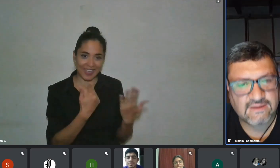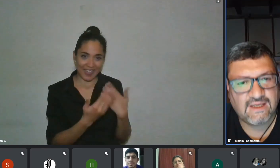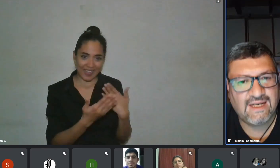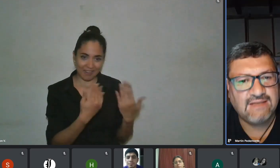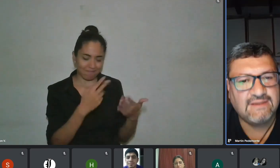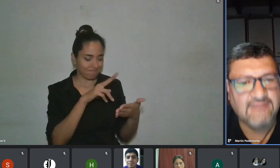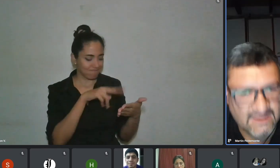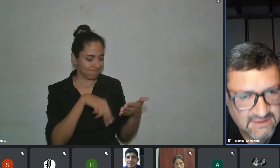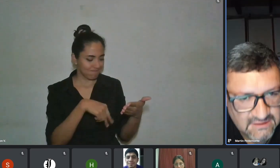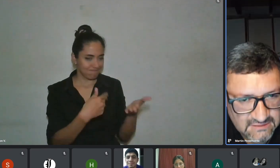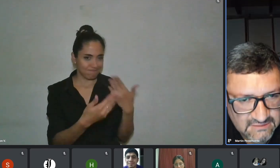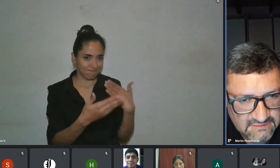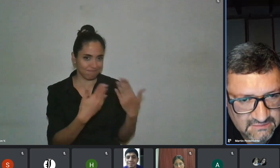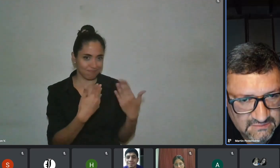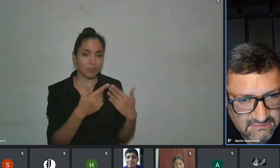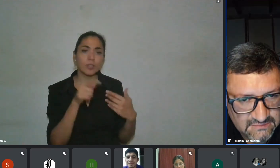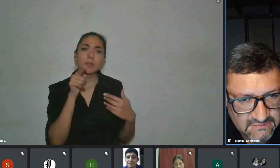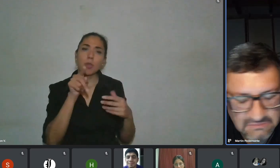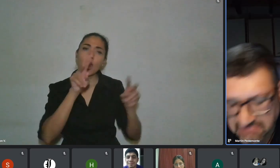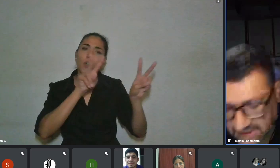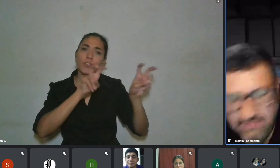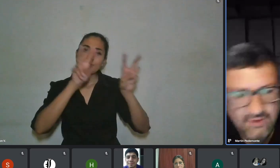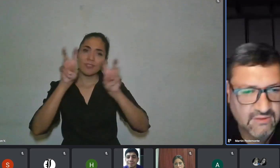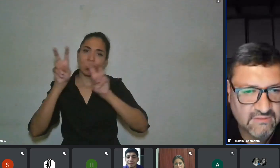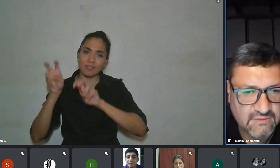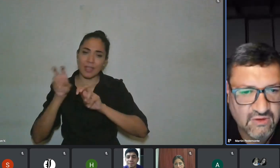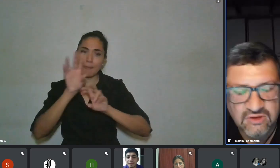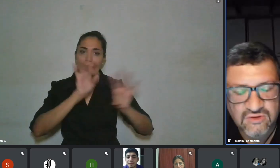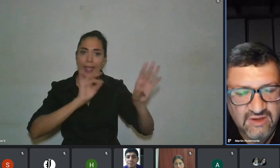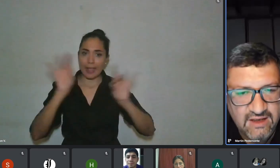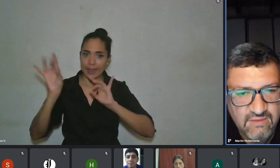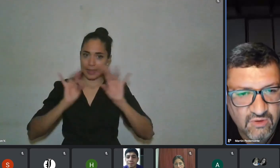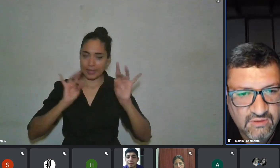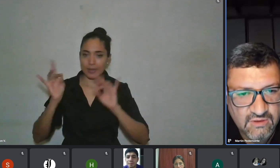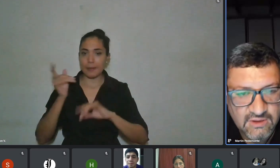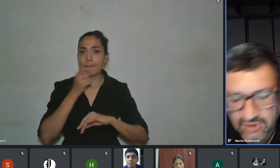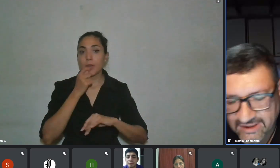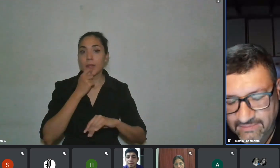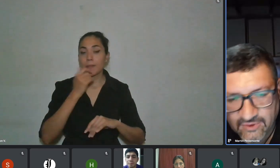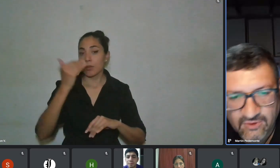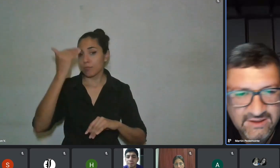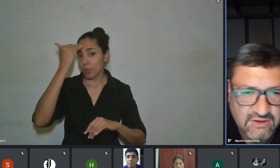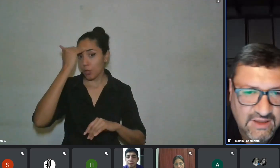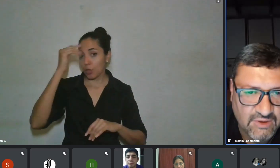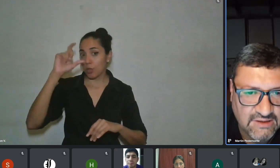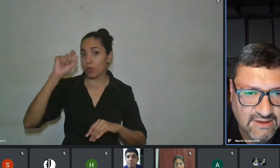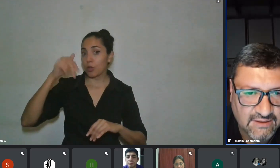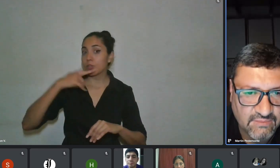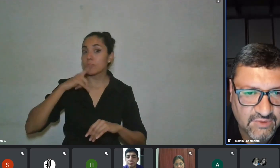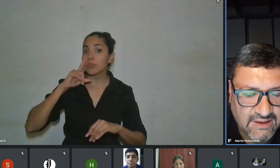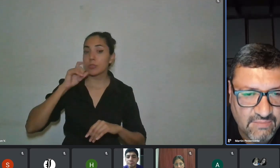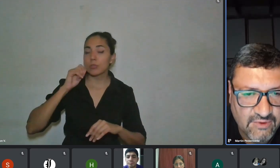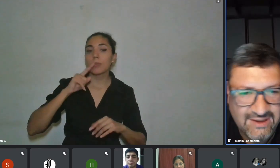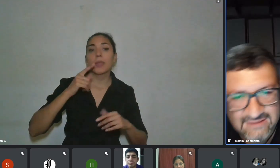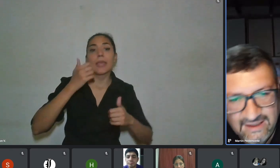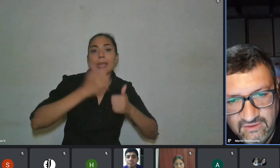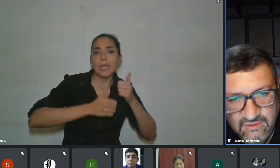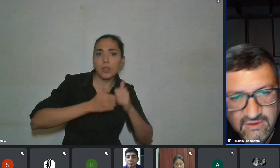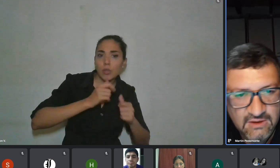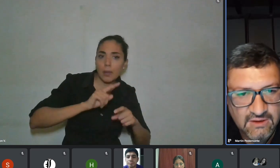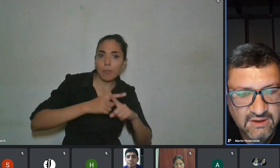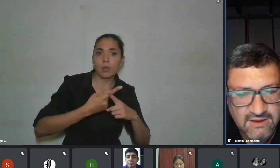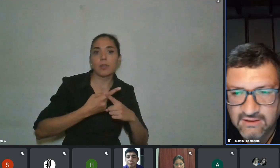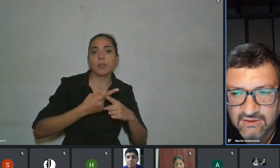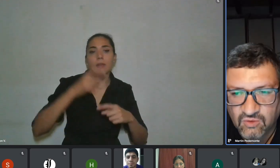diría es, elegite temas. Por ejemplo, constitucionalismo. Por ejemplo, historia política. Por ejemplo,